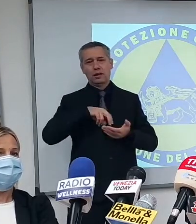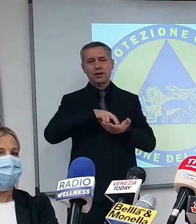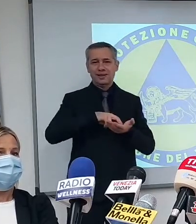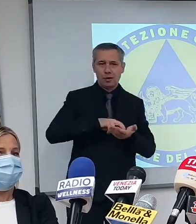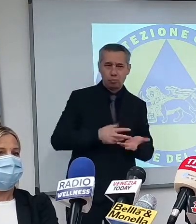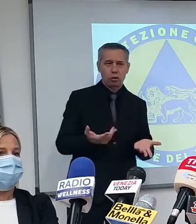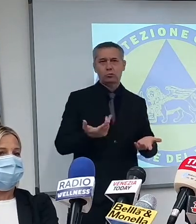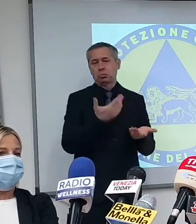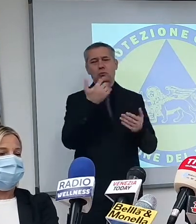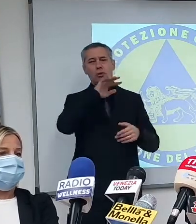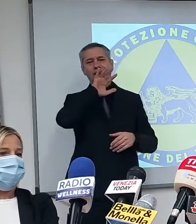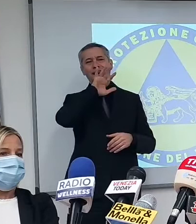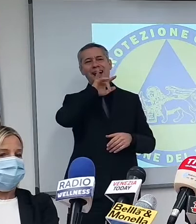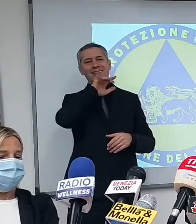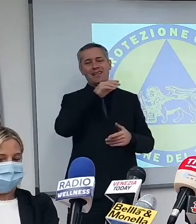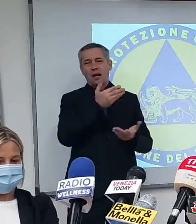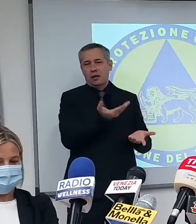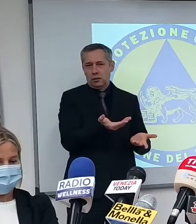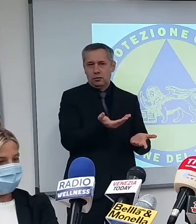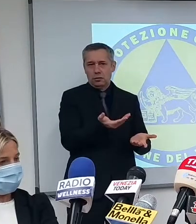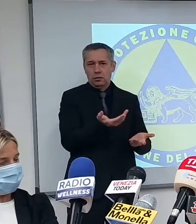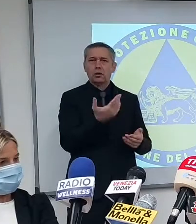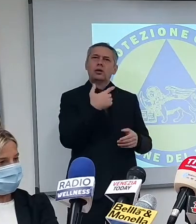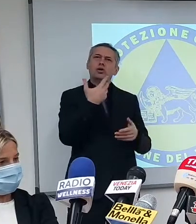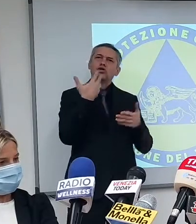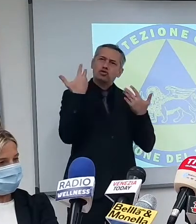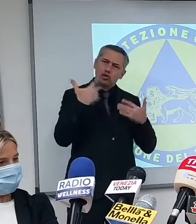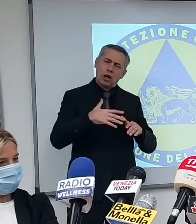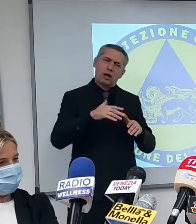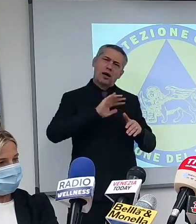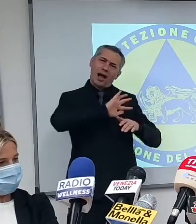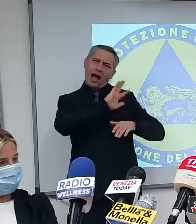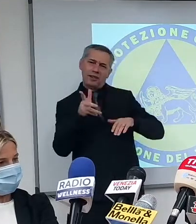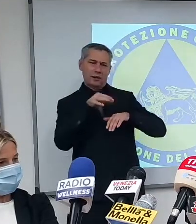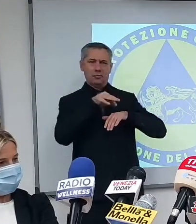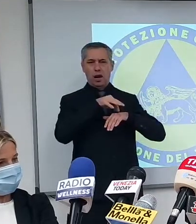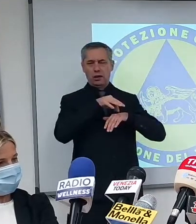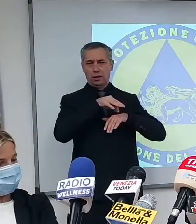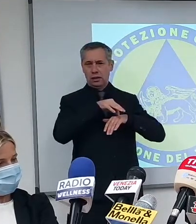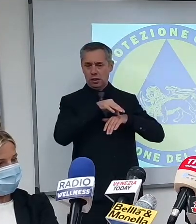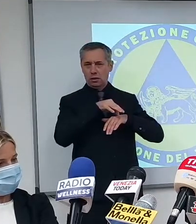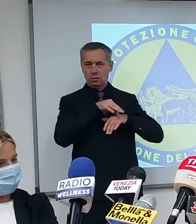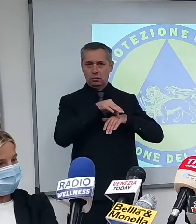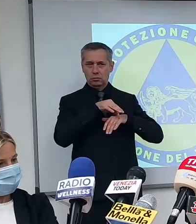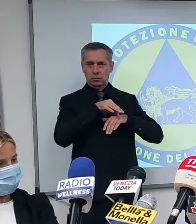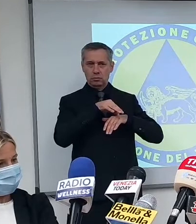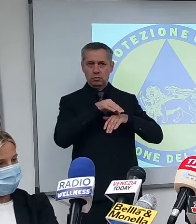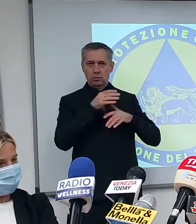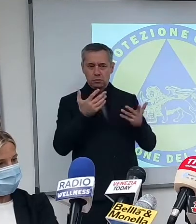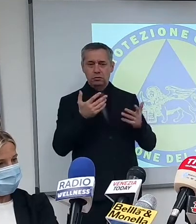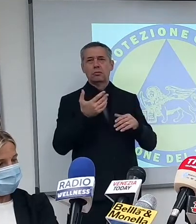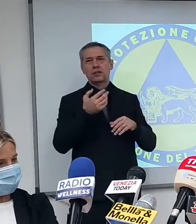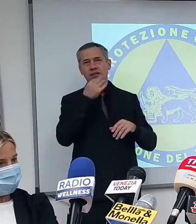anziani, con patologie che hanno determinato proprio non solo lo scemare della